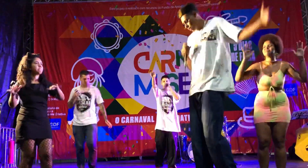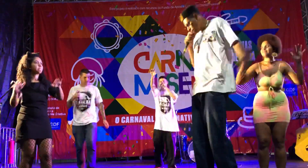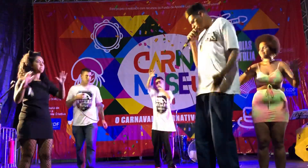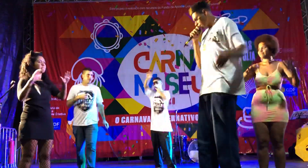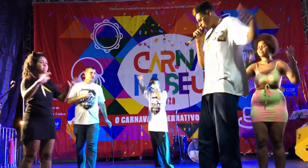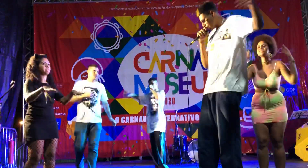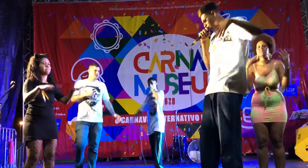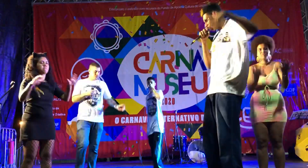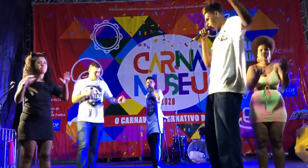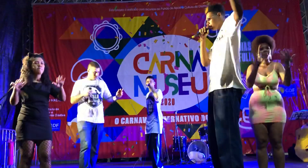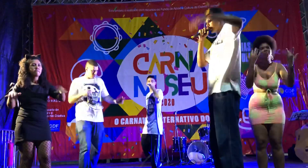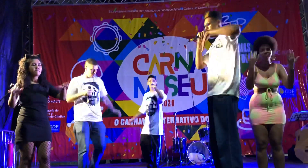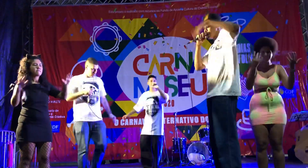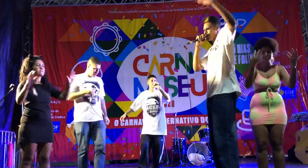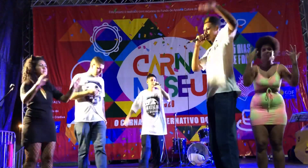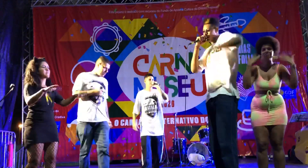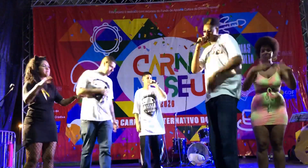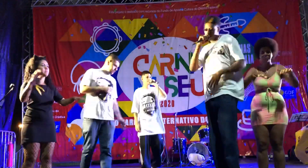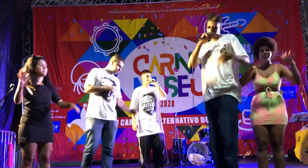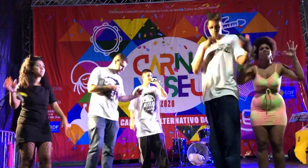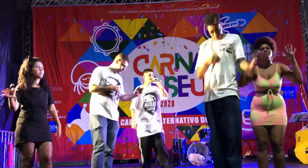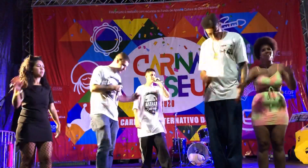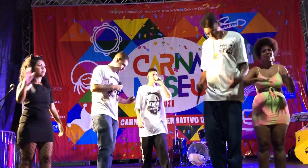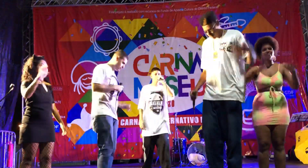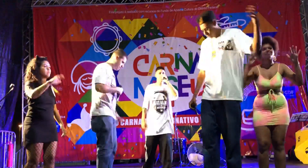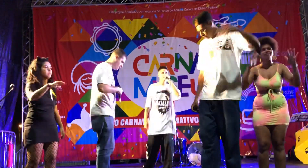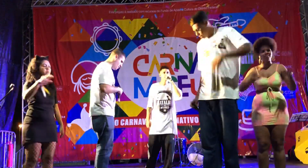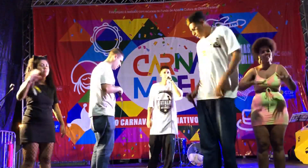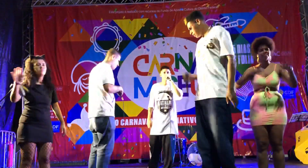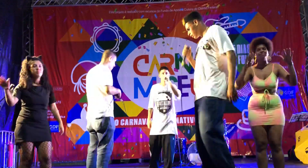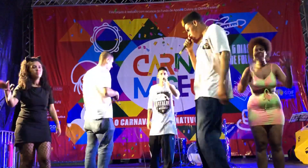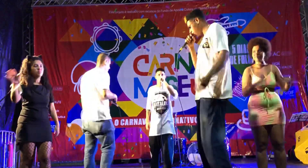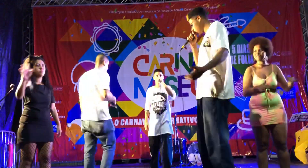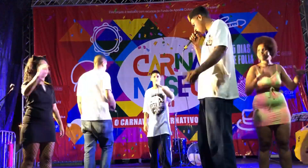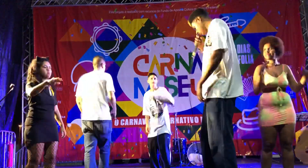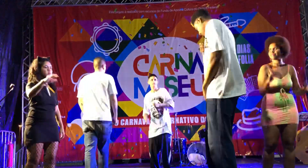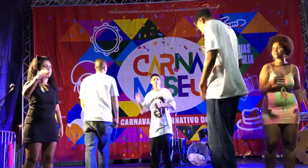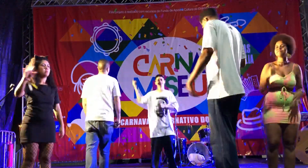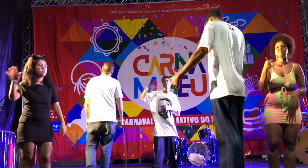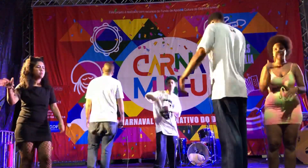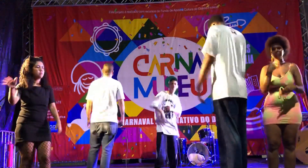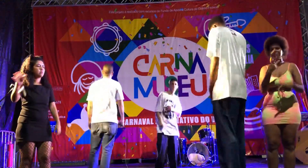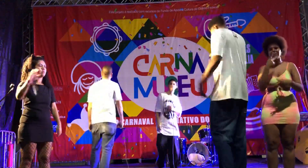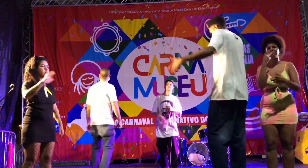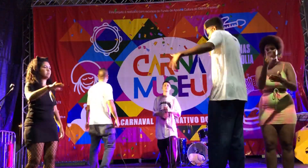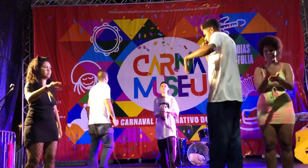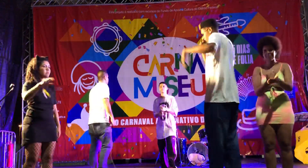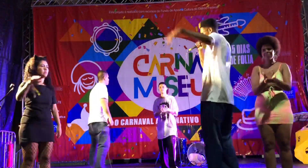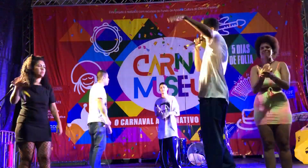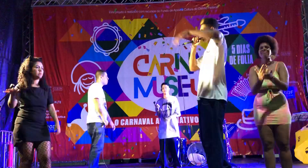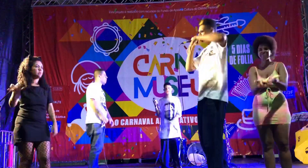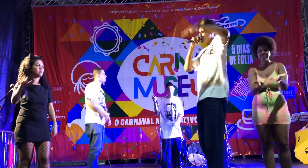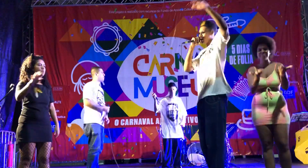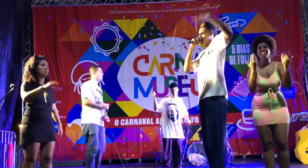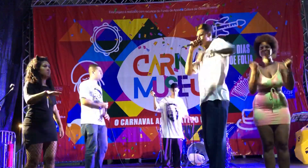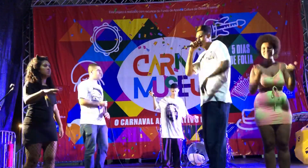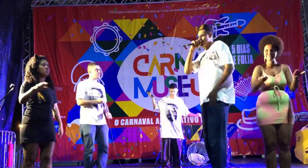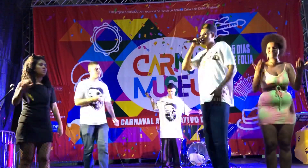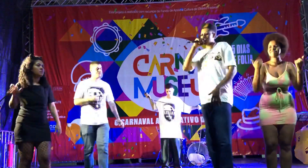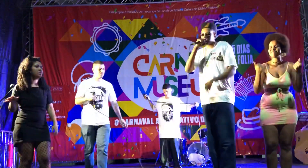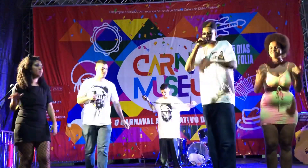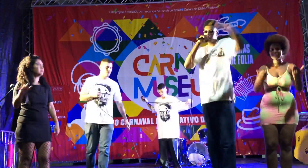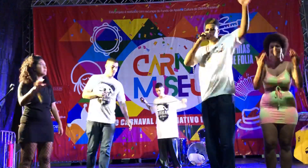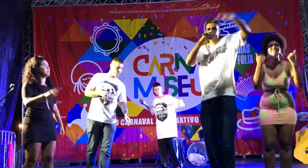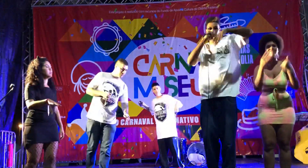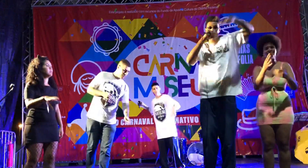Vem geral. Vem na vibe aí, rapaziada. Vai puxar? Eu puxo. Vem, vem.